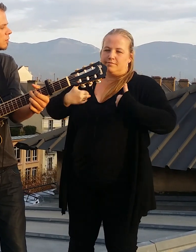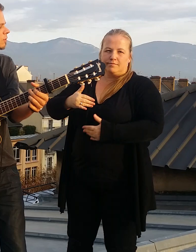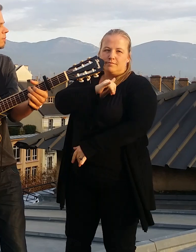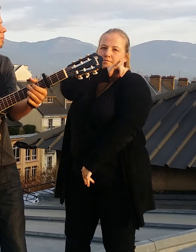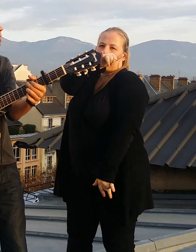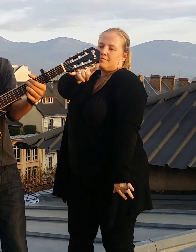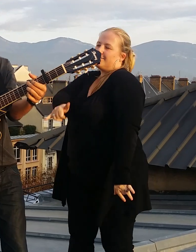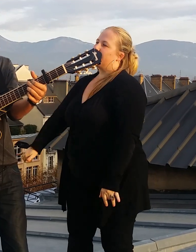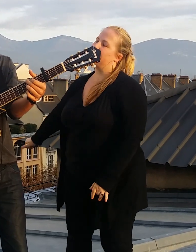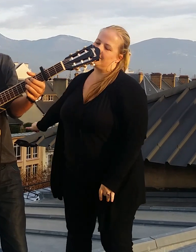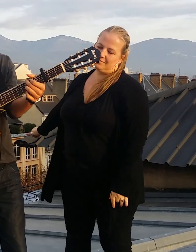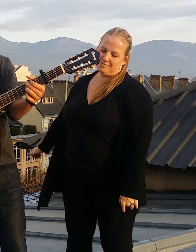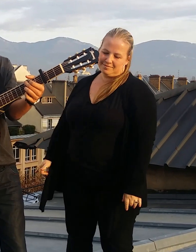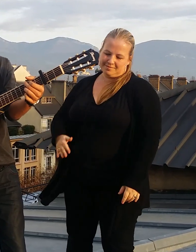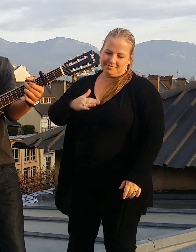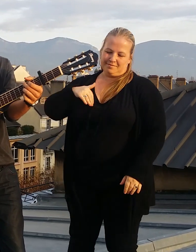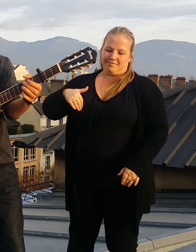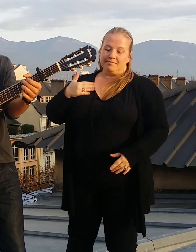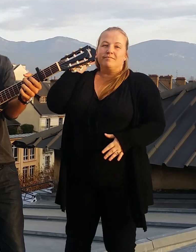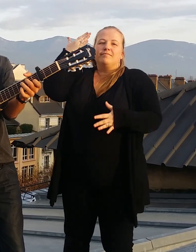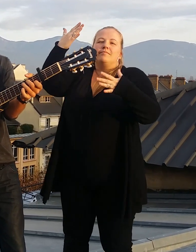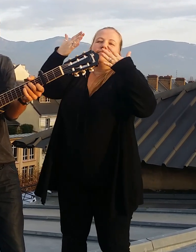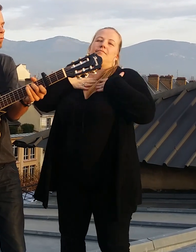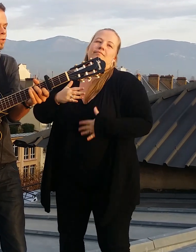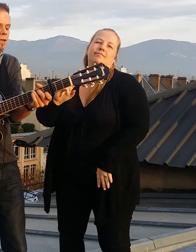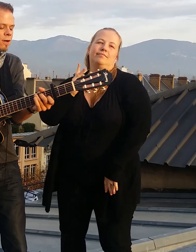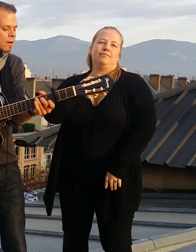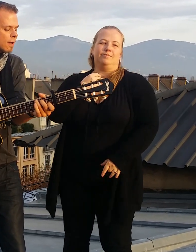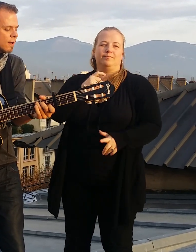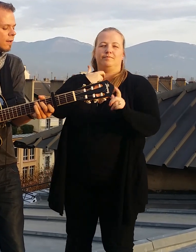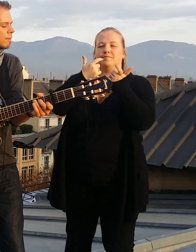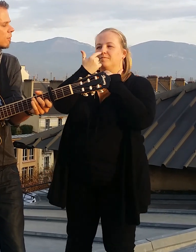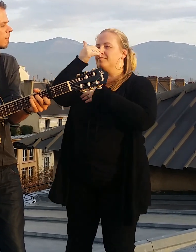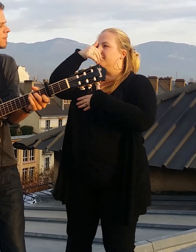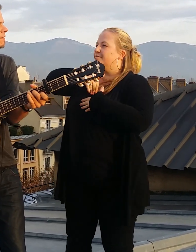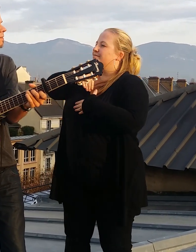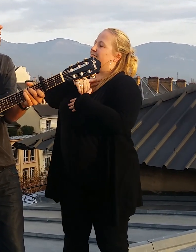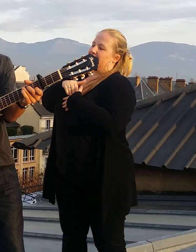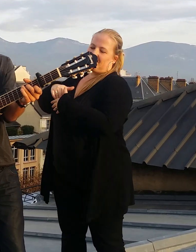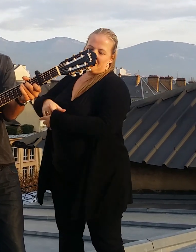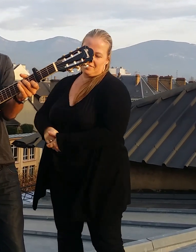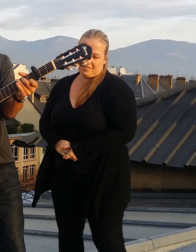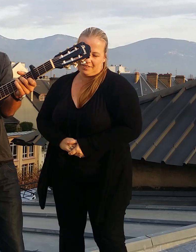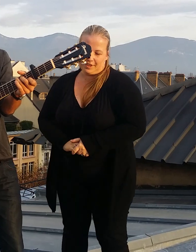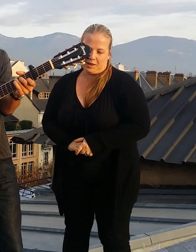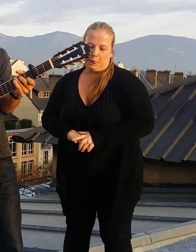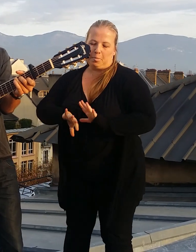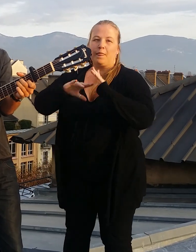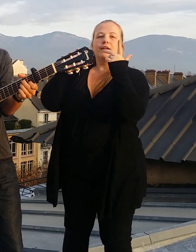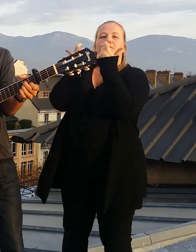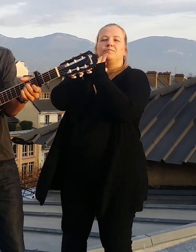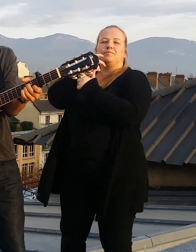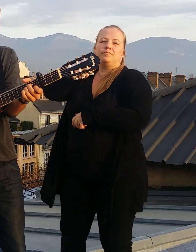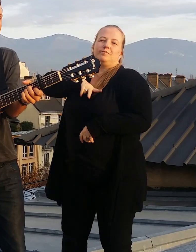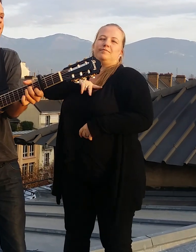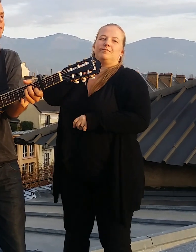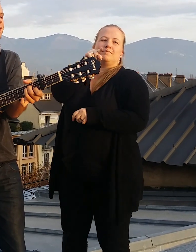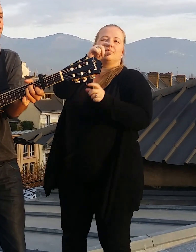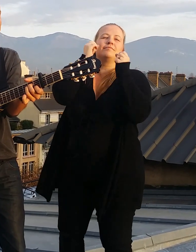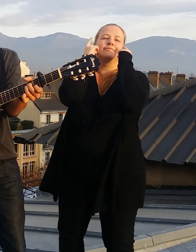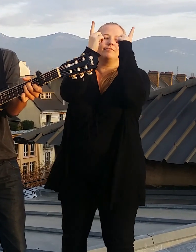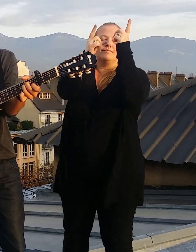dernière sur mon père. Et si mon corps m'emprisonne, et si